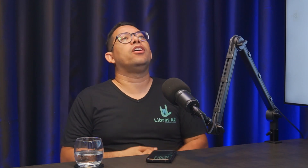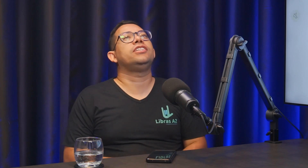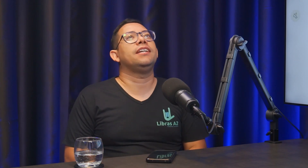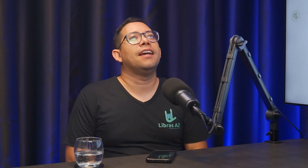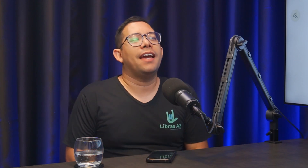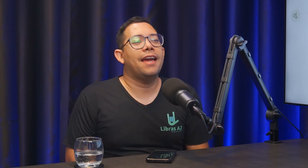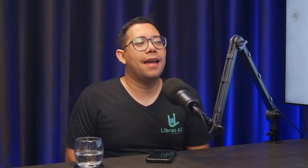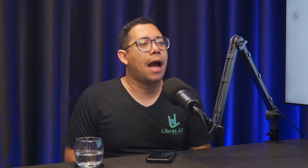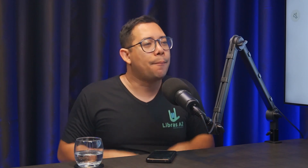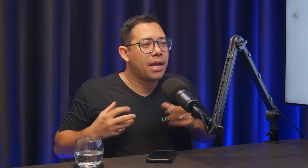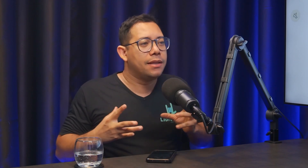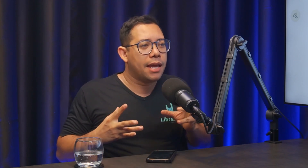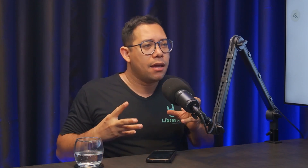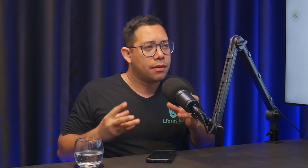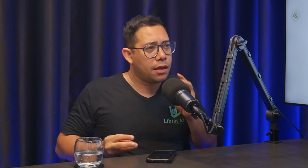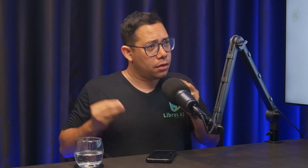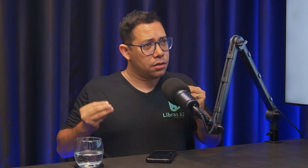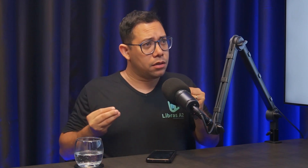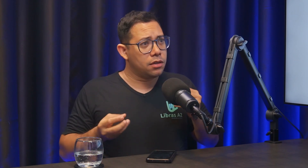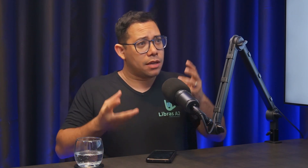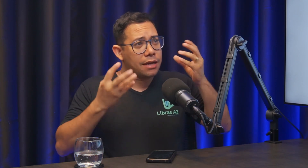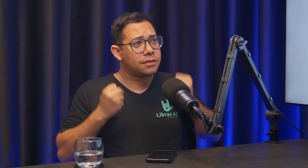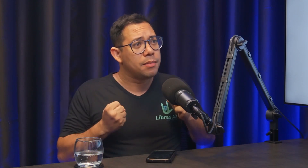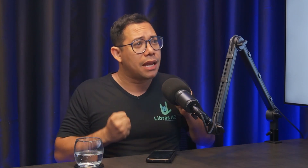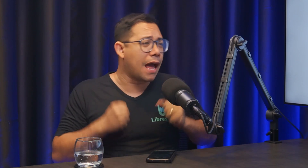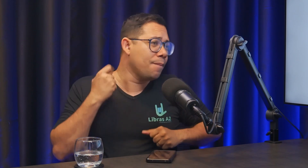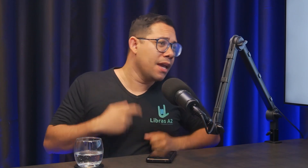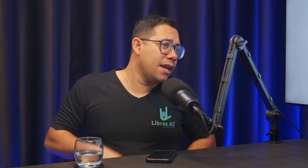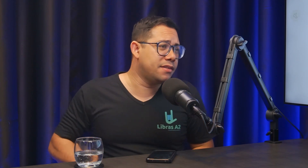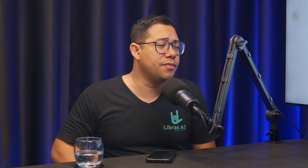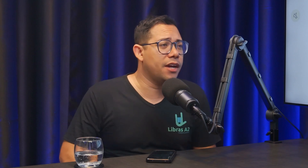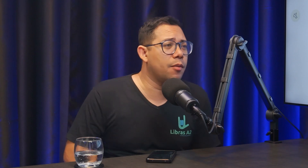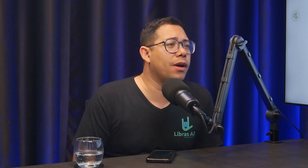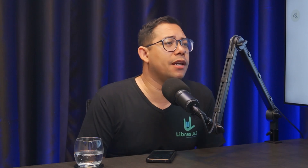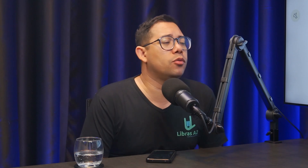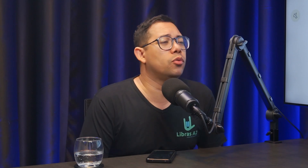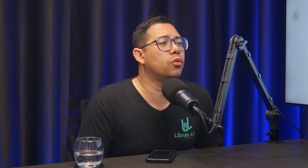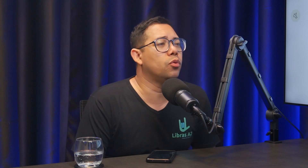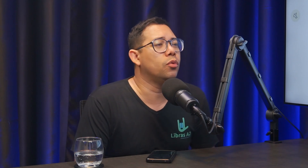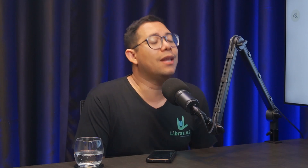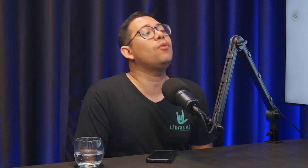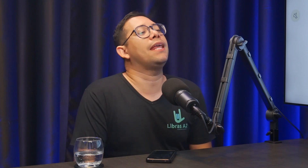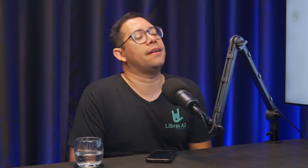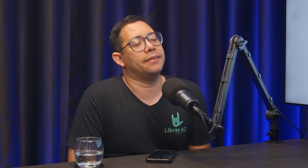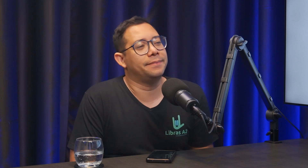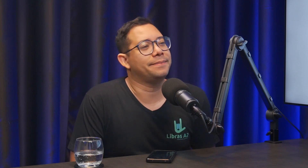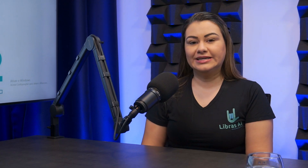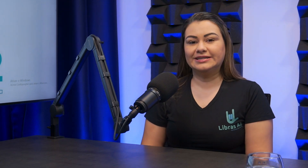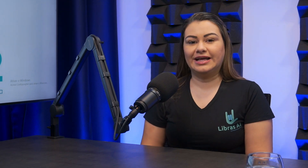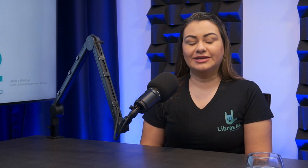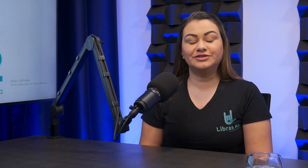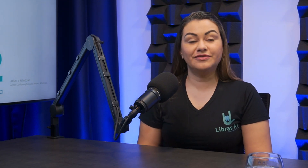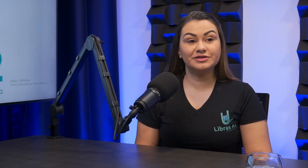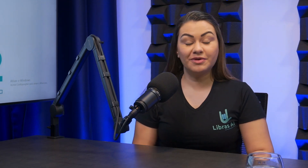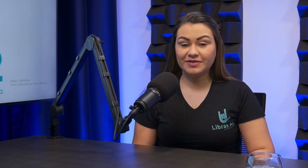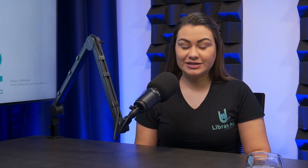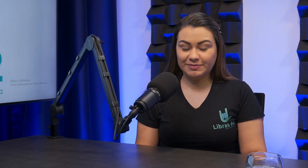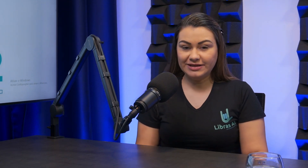pode aprender, né? E assimilar esse verbo aí do não querer. Tá, a gente vai fazer uma frase bem simples,